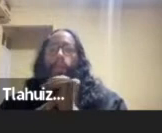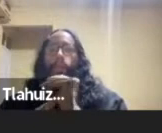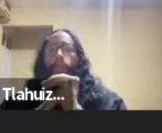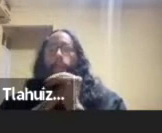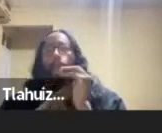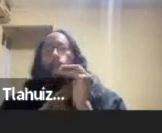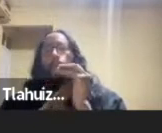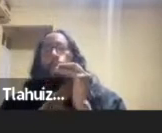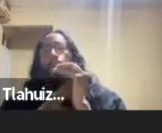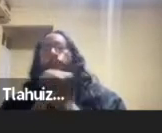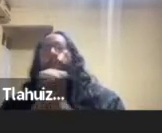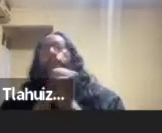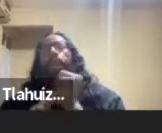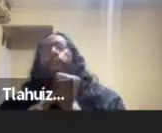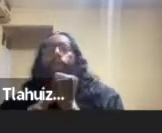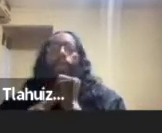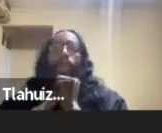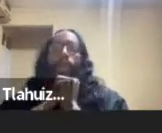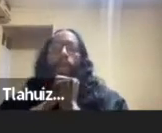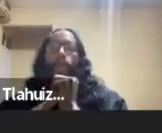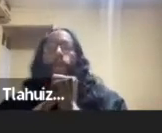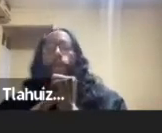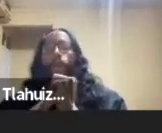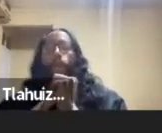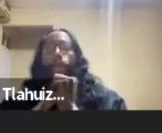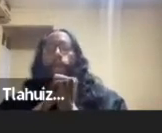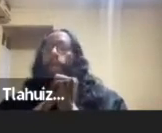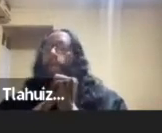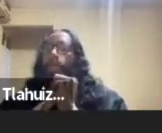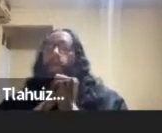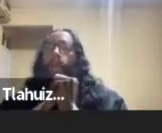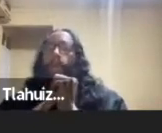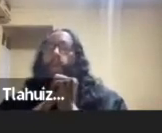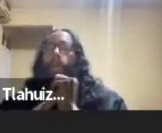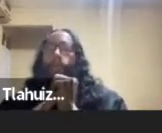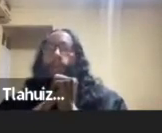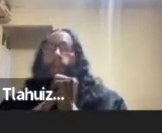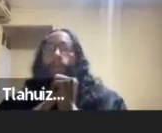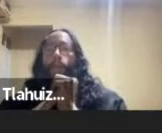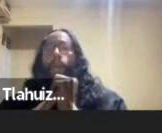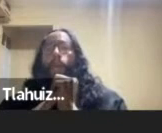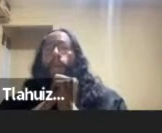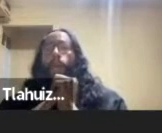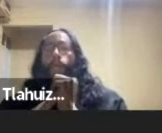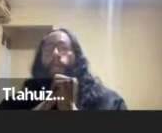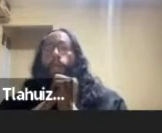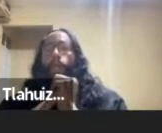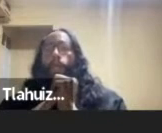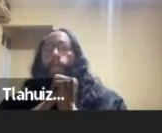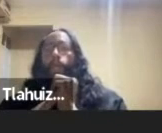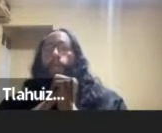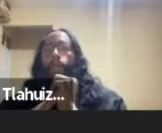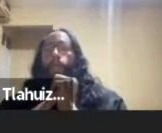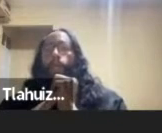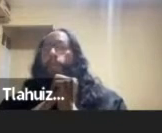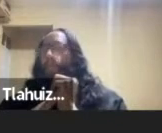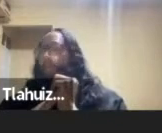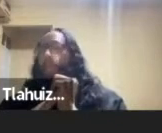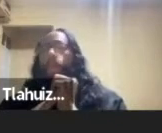encontramos con la persona que está en el otro lado de la imagen? Es